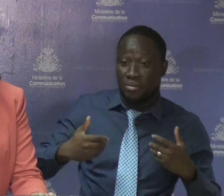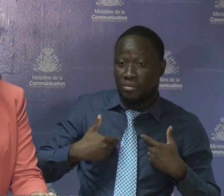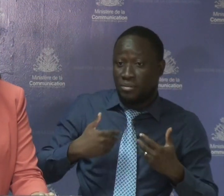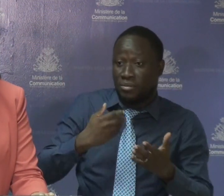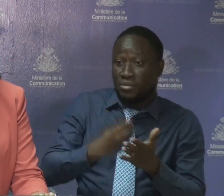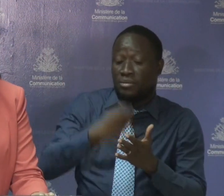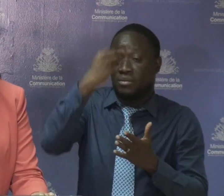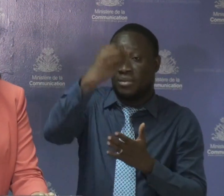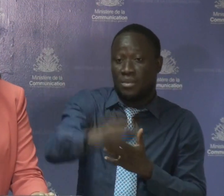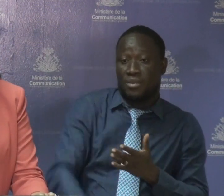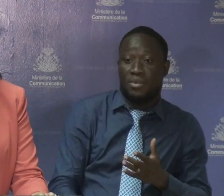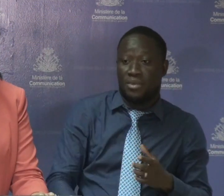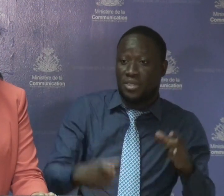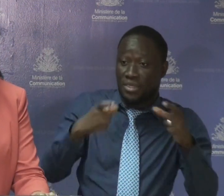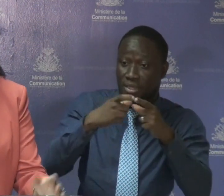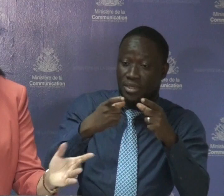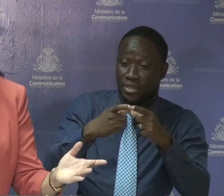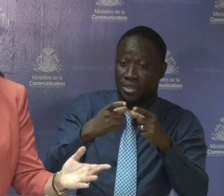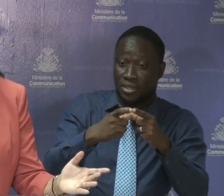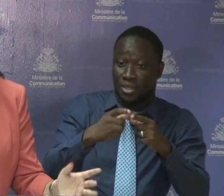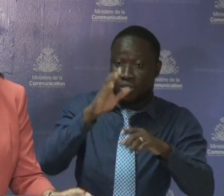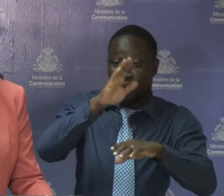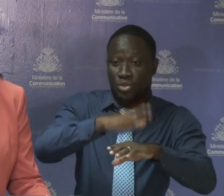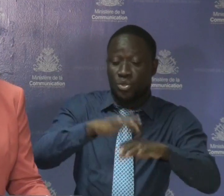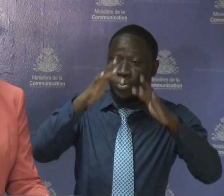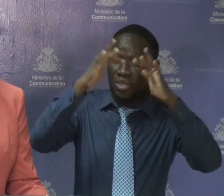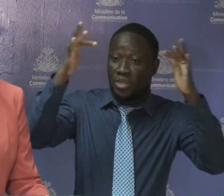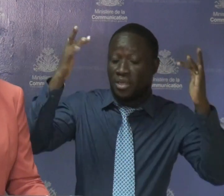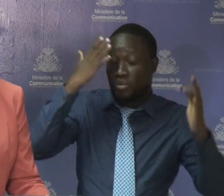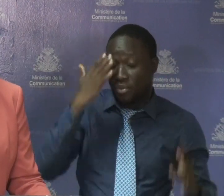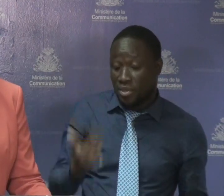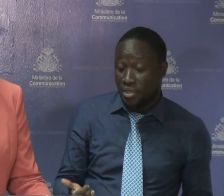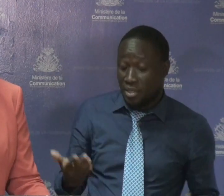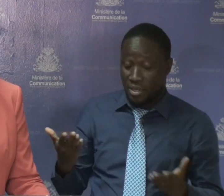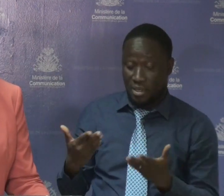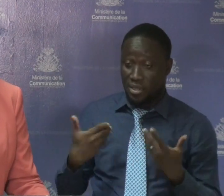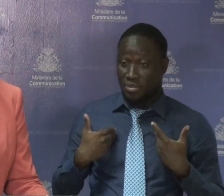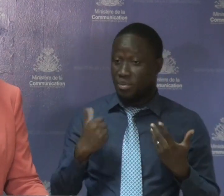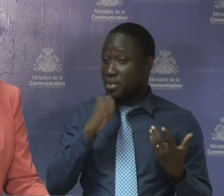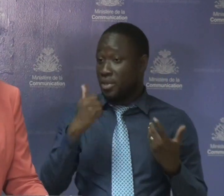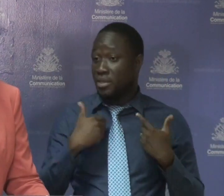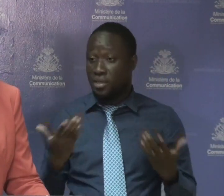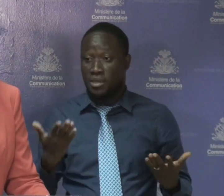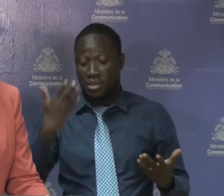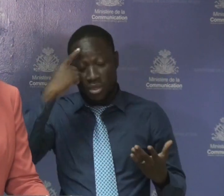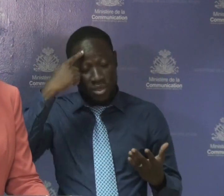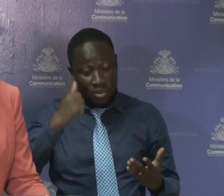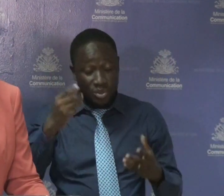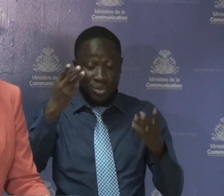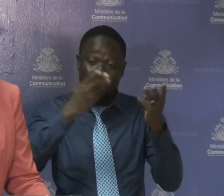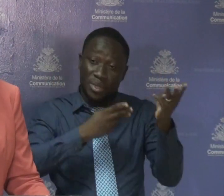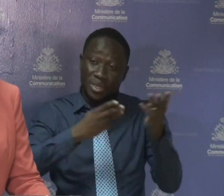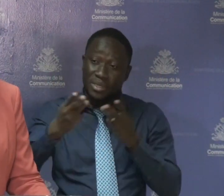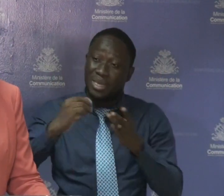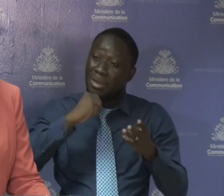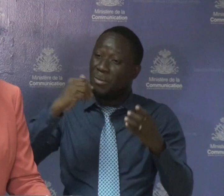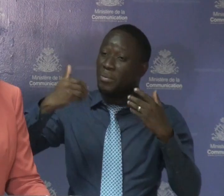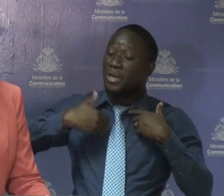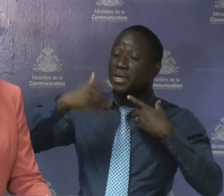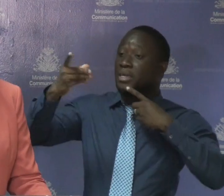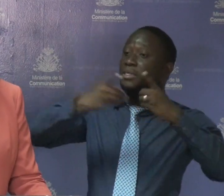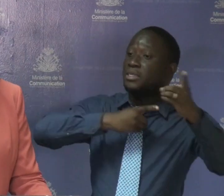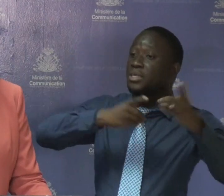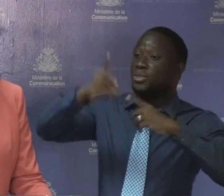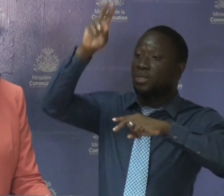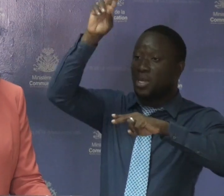ligne. Pour qui ça le pourquoi exister? Pour qui ça le pourquoi là? pour ce que ministère là exactement, pourquoi qu'il y a une direction